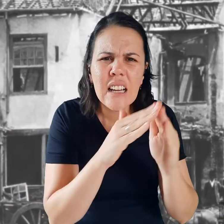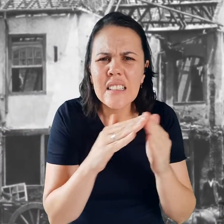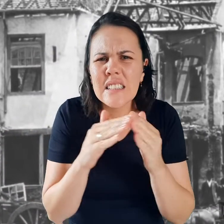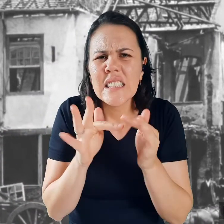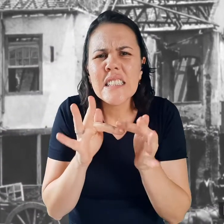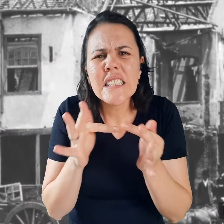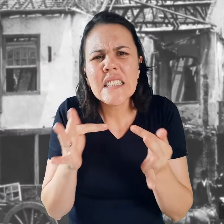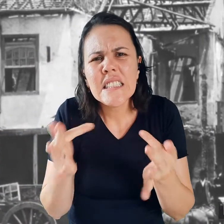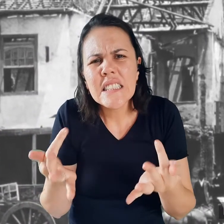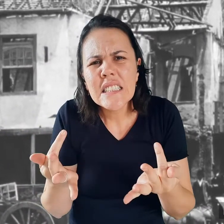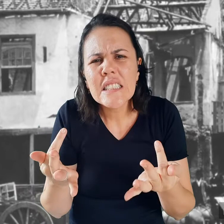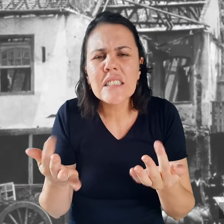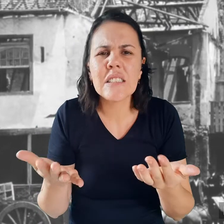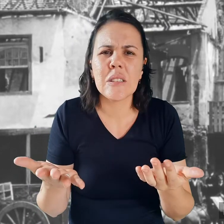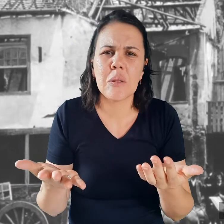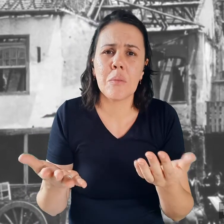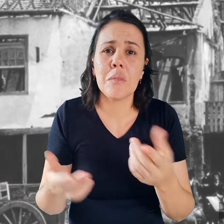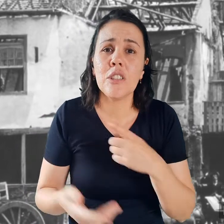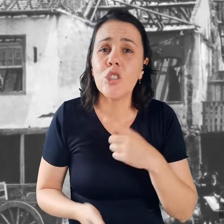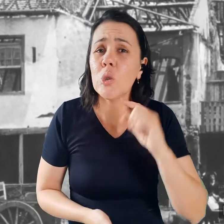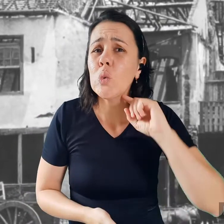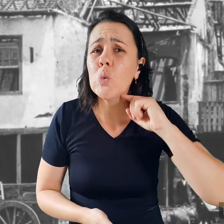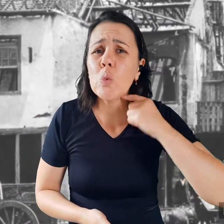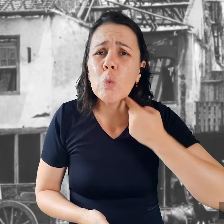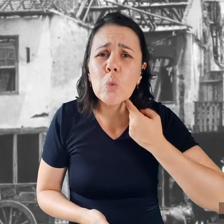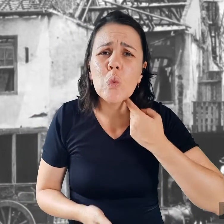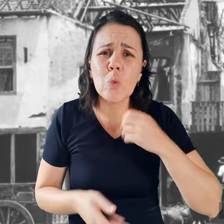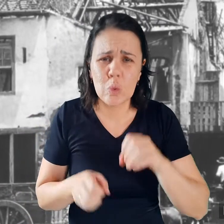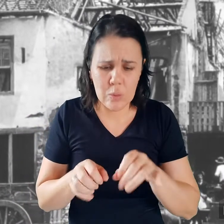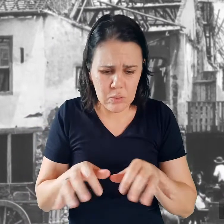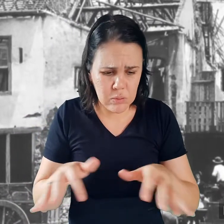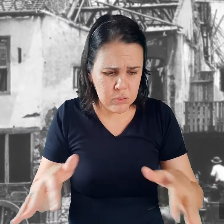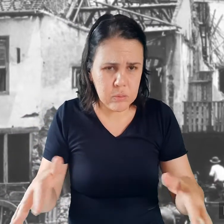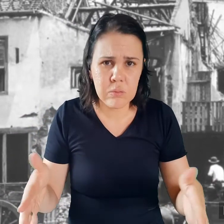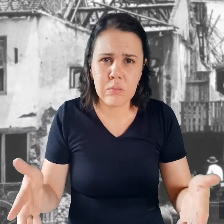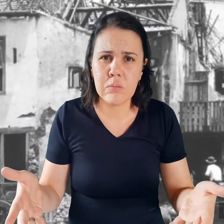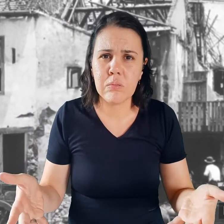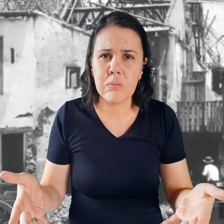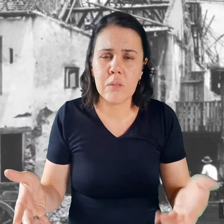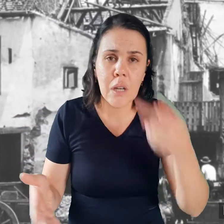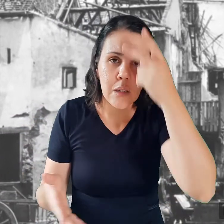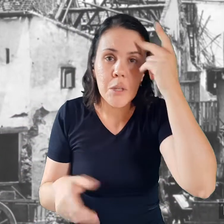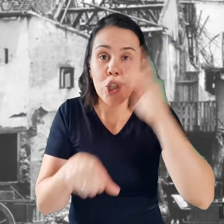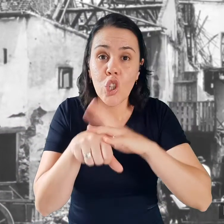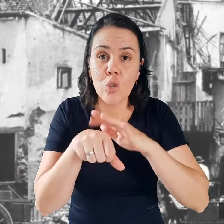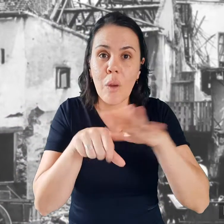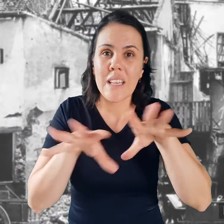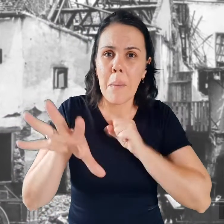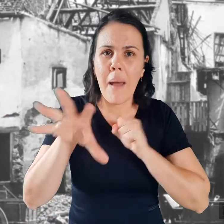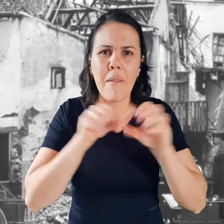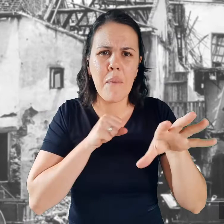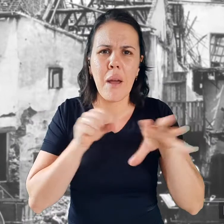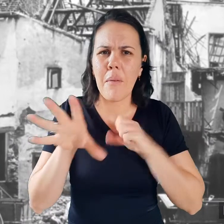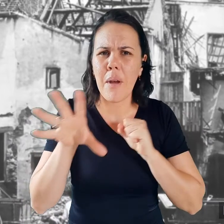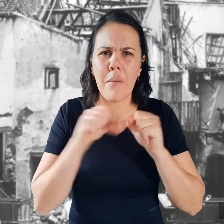Tinha muita sujeira espalhada. As pessoas pegavam doença com muita facilidade e se